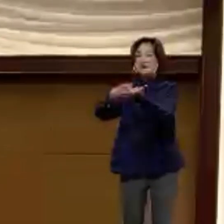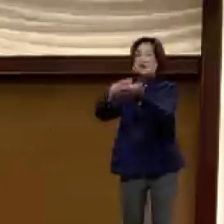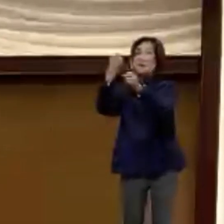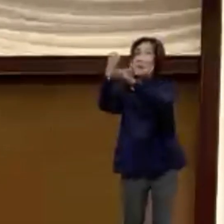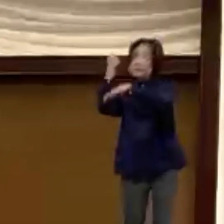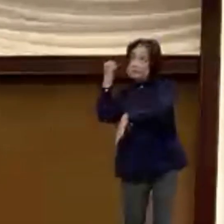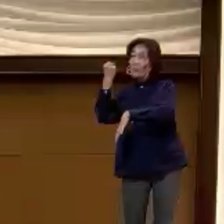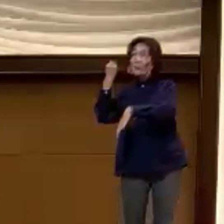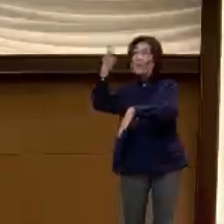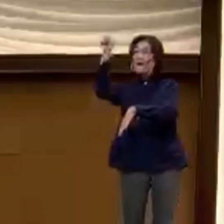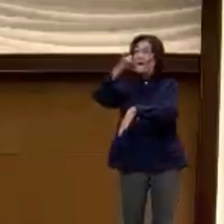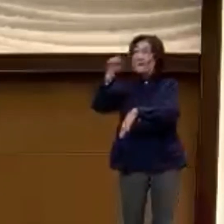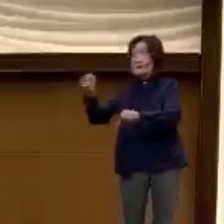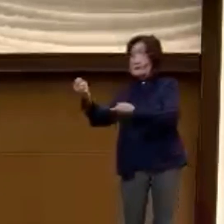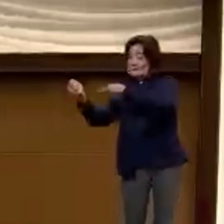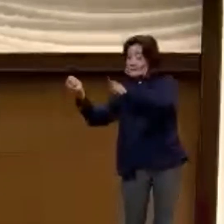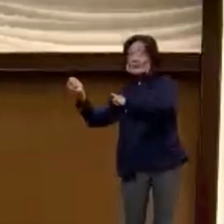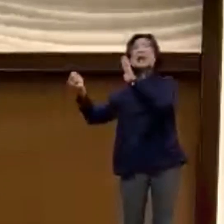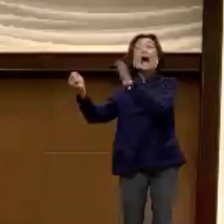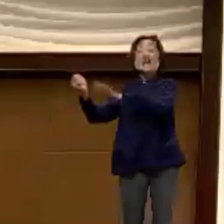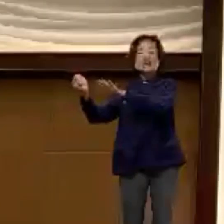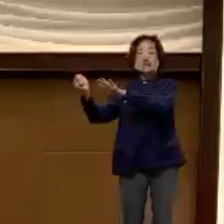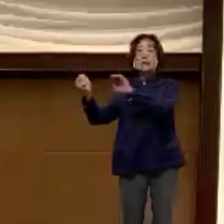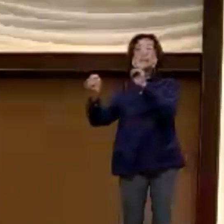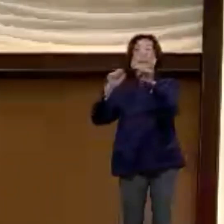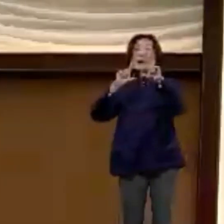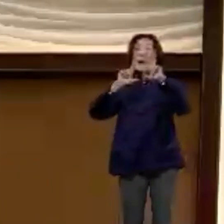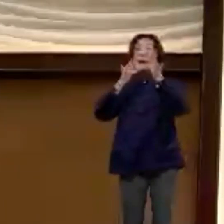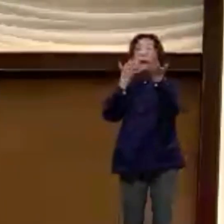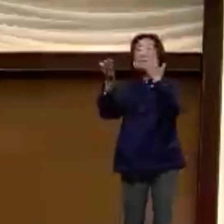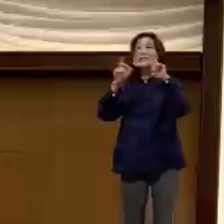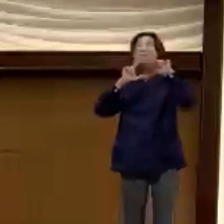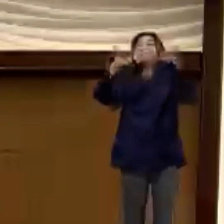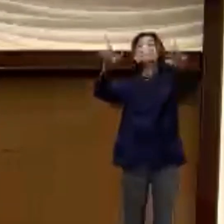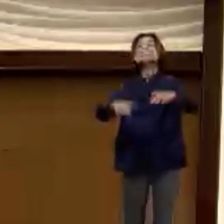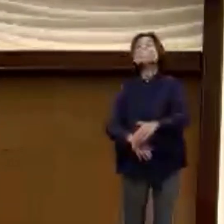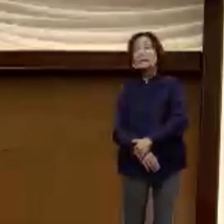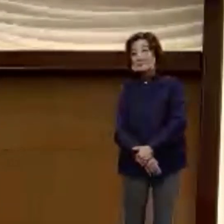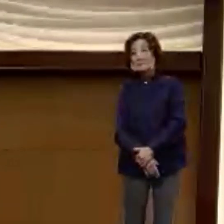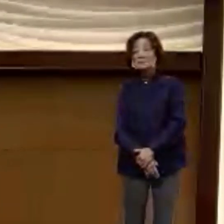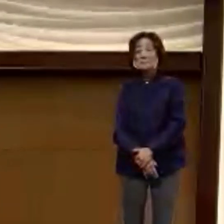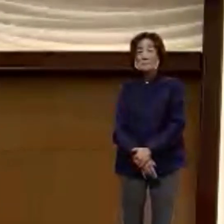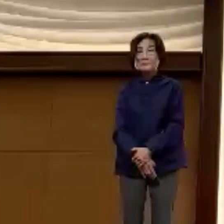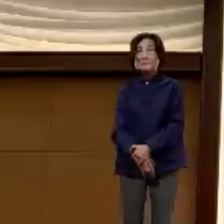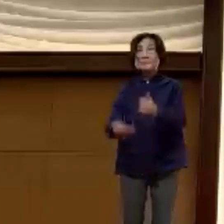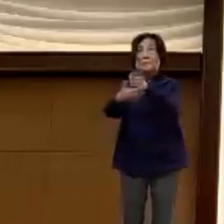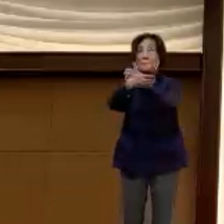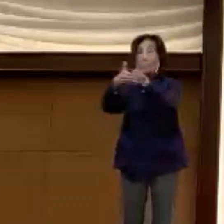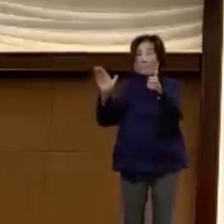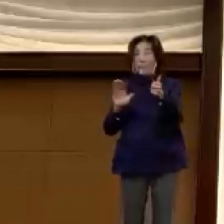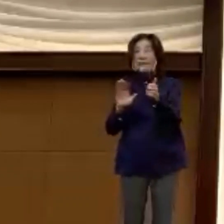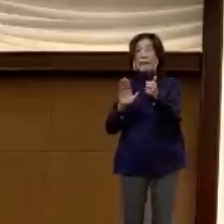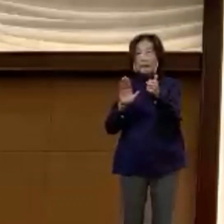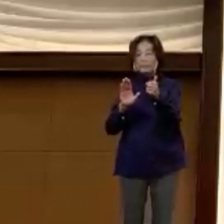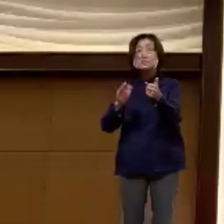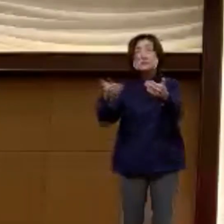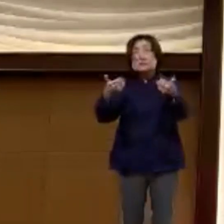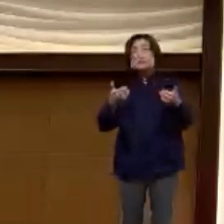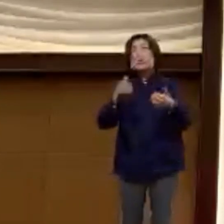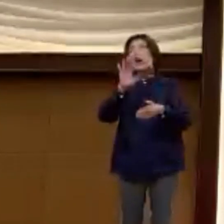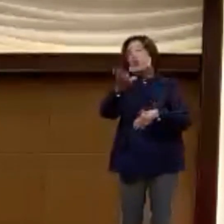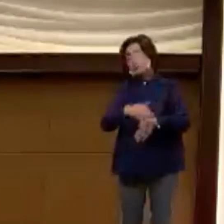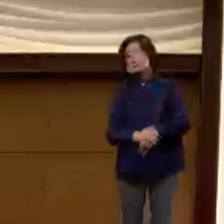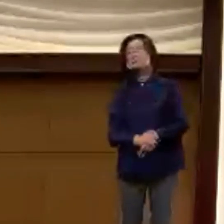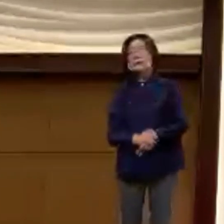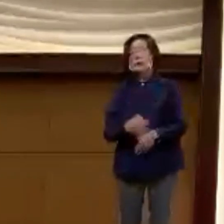ある。すべての法律のもとは人権にある。人間の尊厳と自由が守られないところに正義も